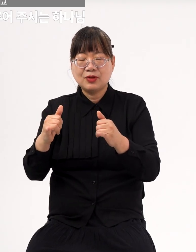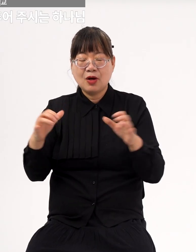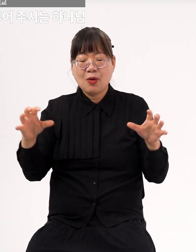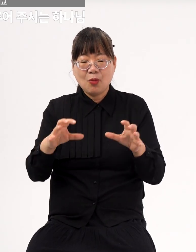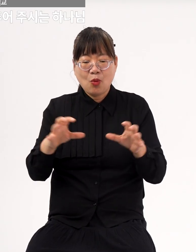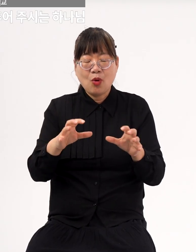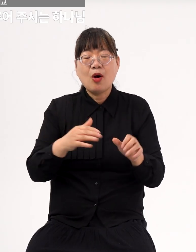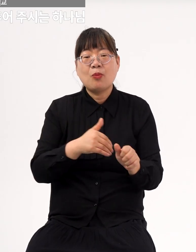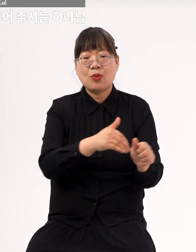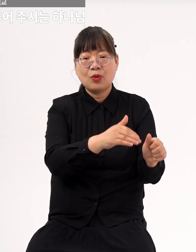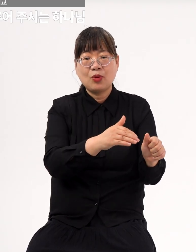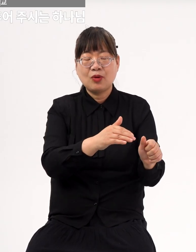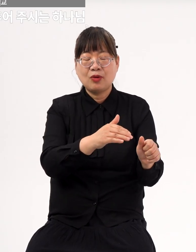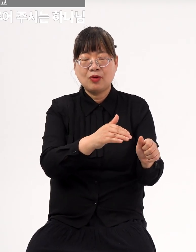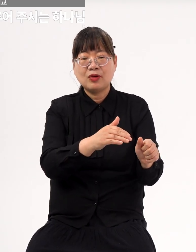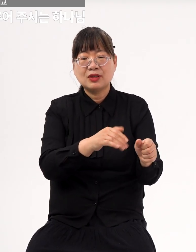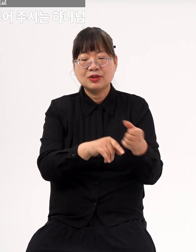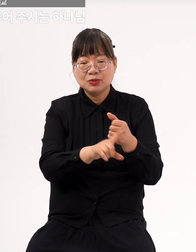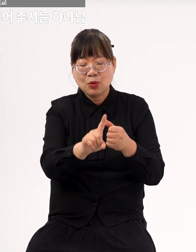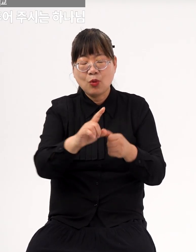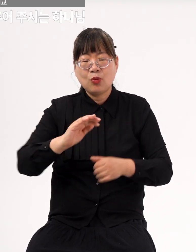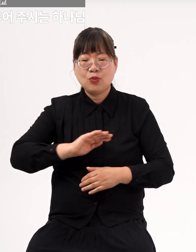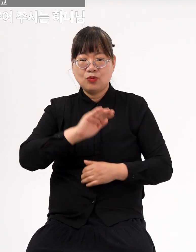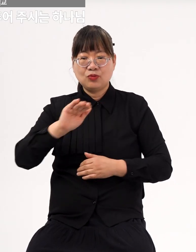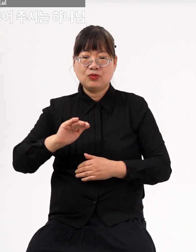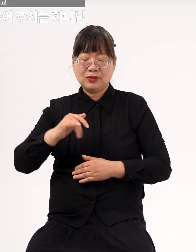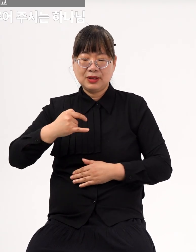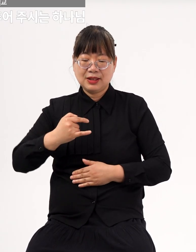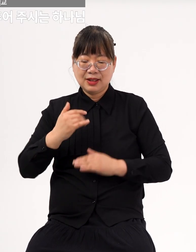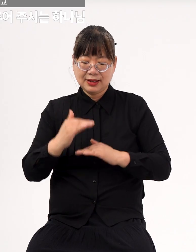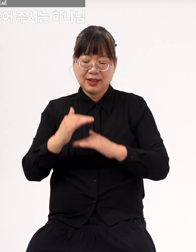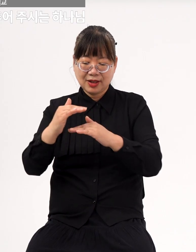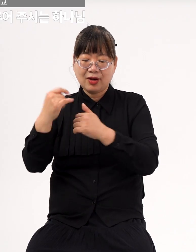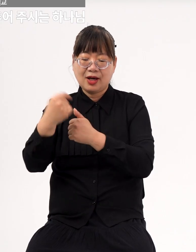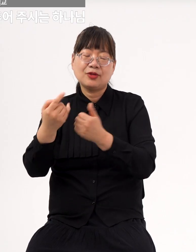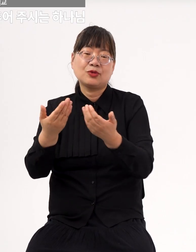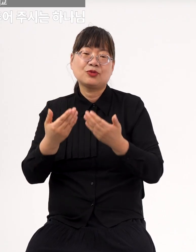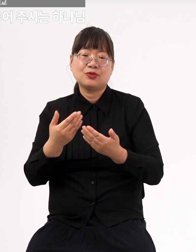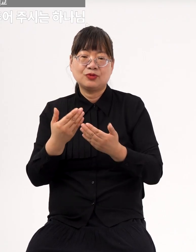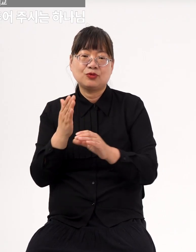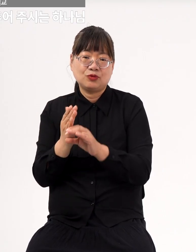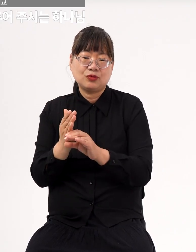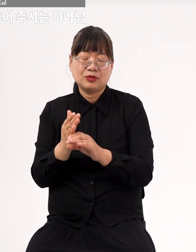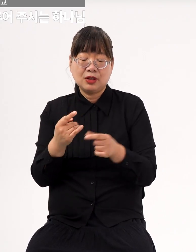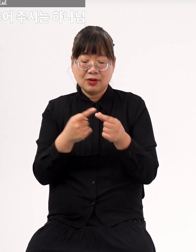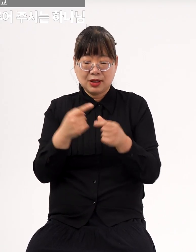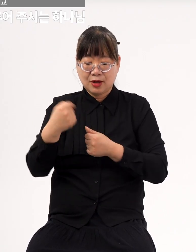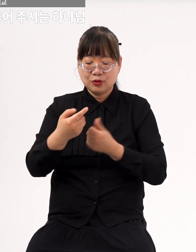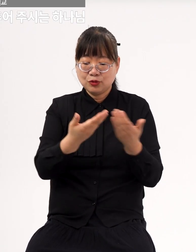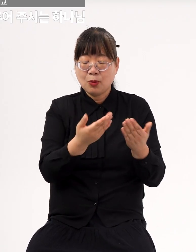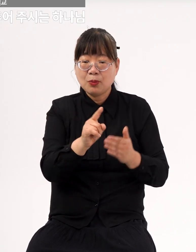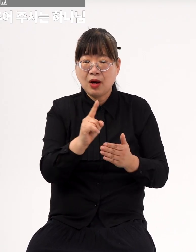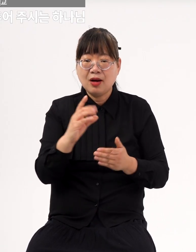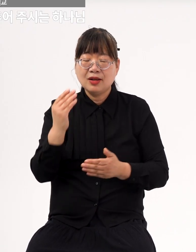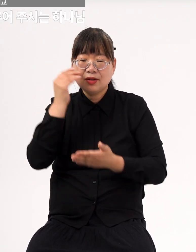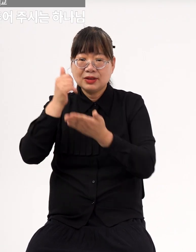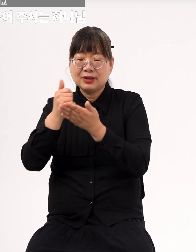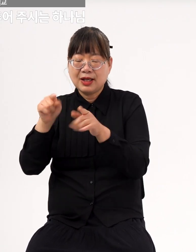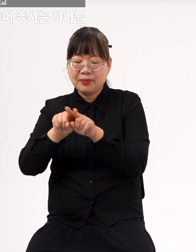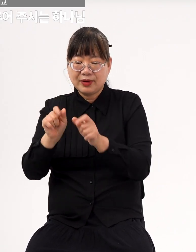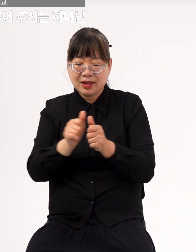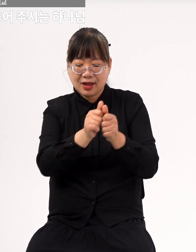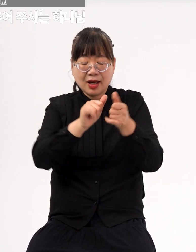뭔가를 단계적으로 가르치시는 겁니다. 첫 번째 가르치고 하는 게 뭐예요? 내가 너와 함께